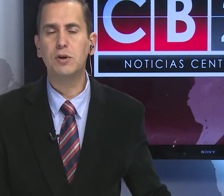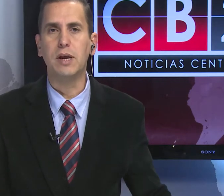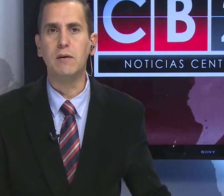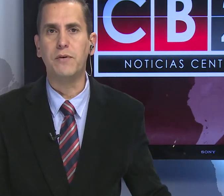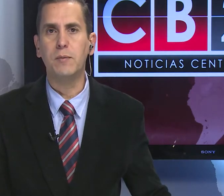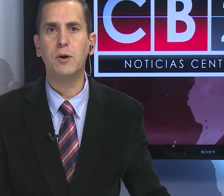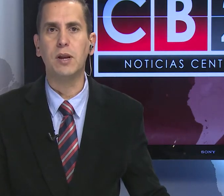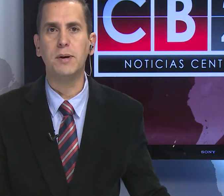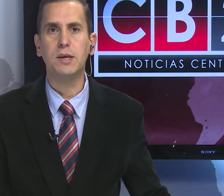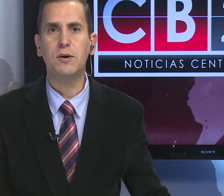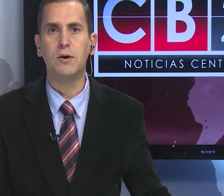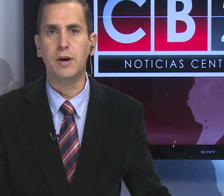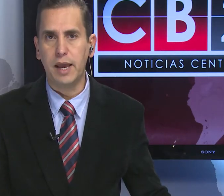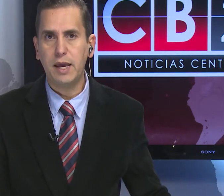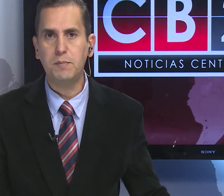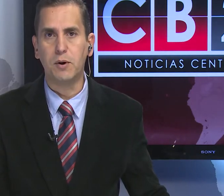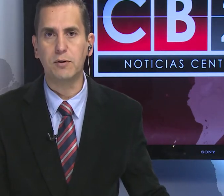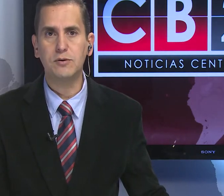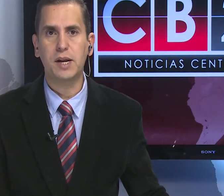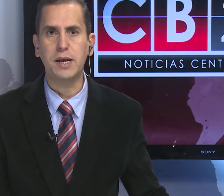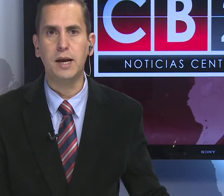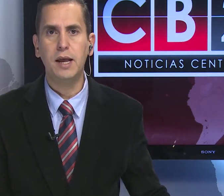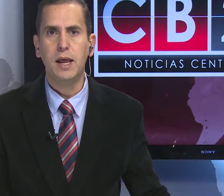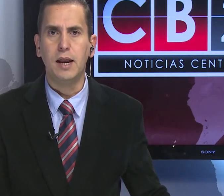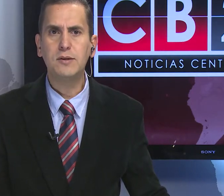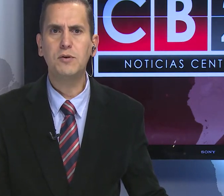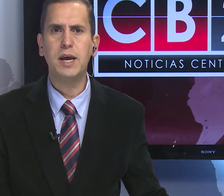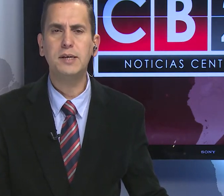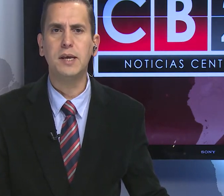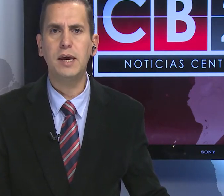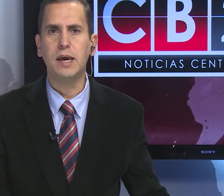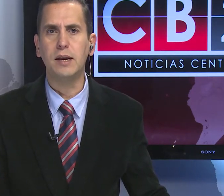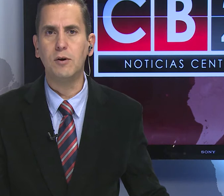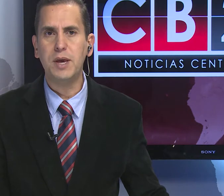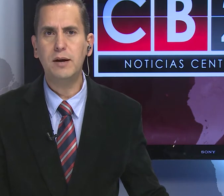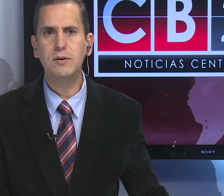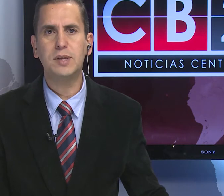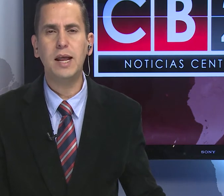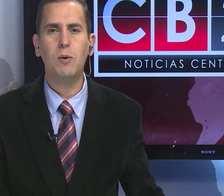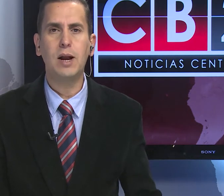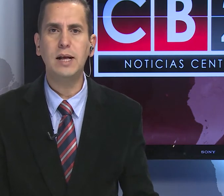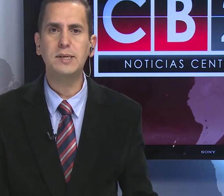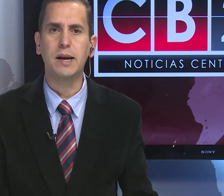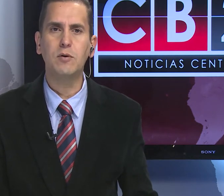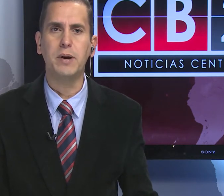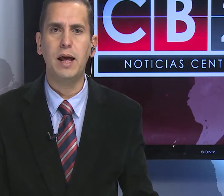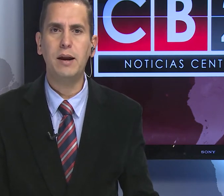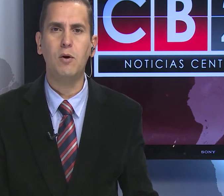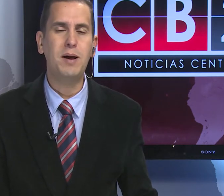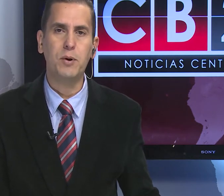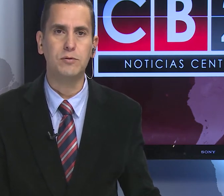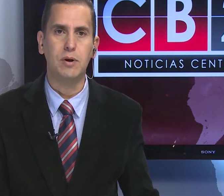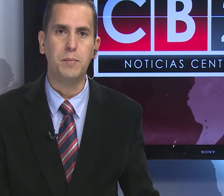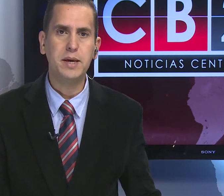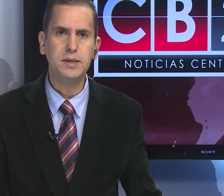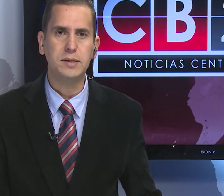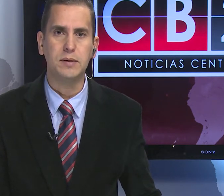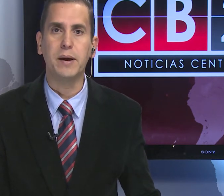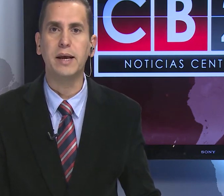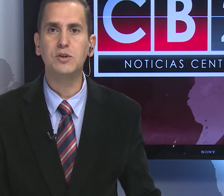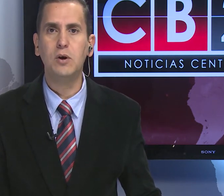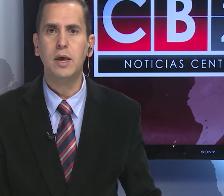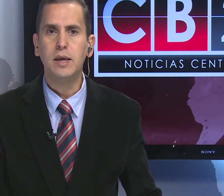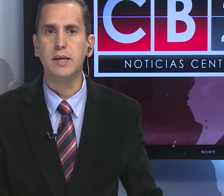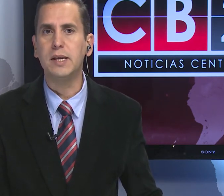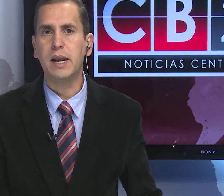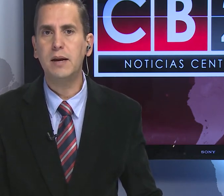Tras el paso del fenómeno climático Nate por Costa Rica, las autoridades del gobierno están abocadas a recuperar lo más pronto al país y